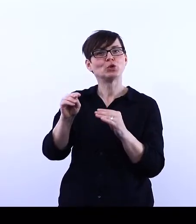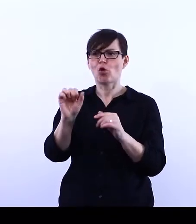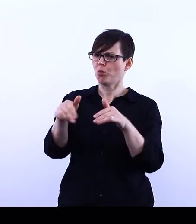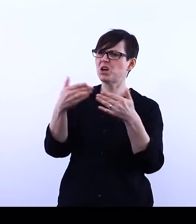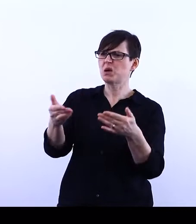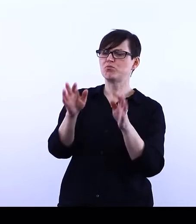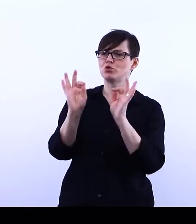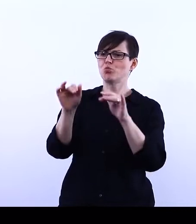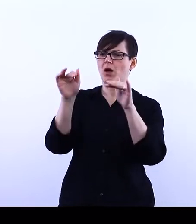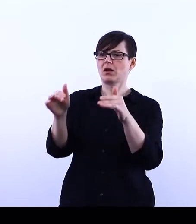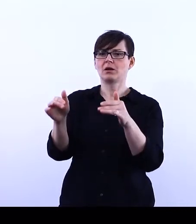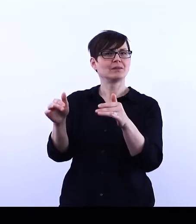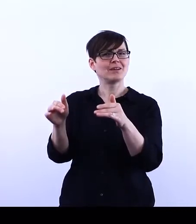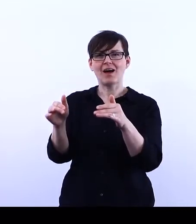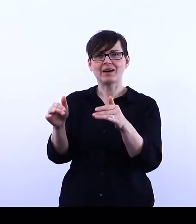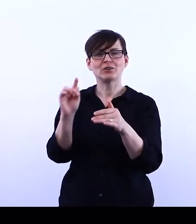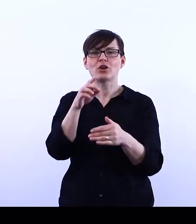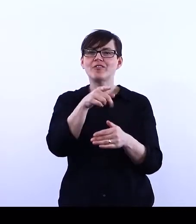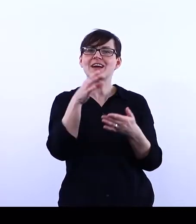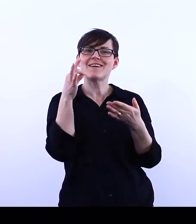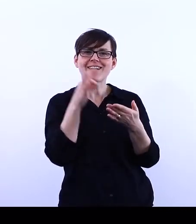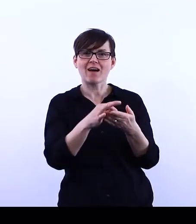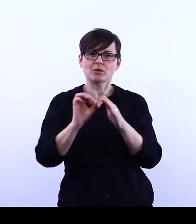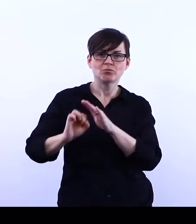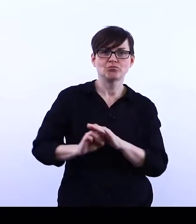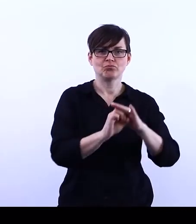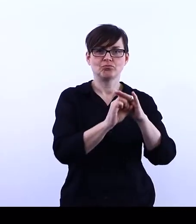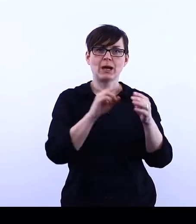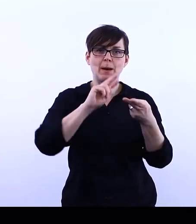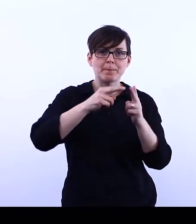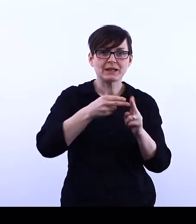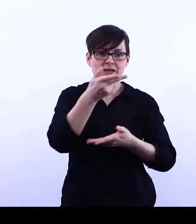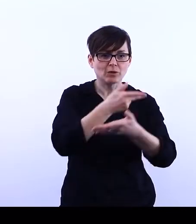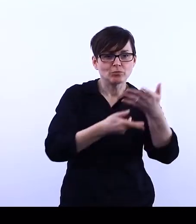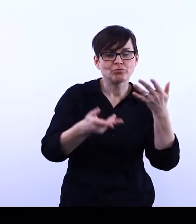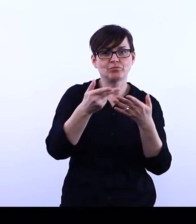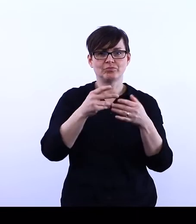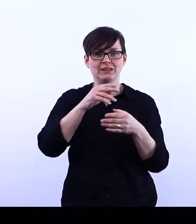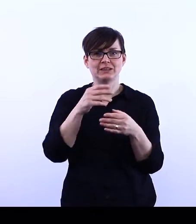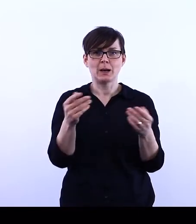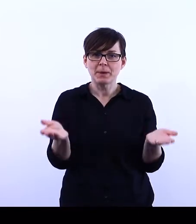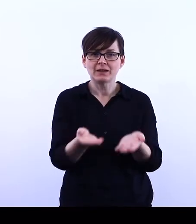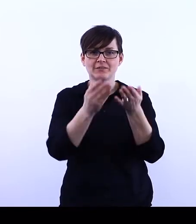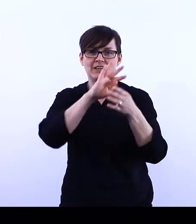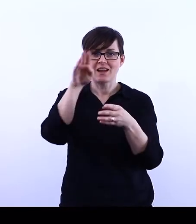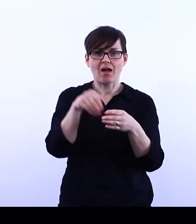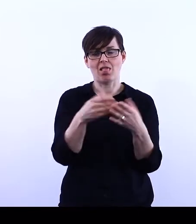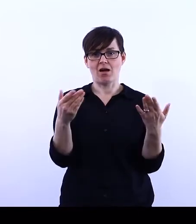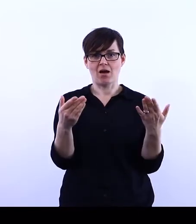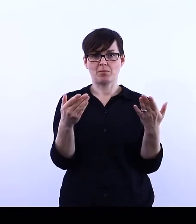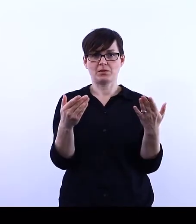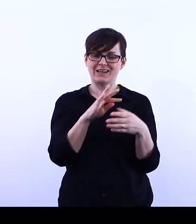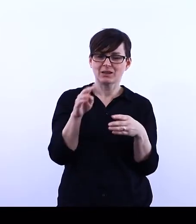und die Mitglieder dabei unterstützt, besser miteinander zu kommunizieren, Teilhabeprozesse zu ermöglichen,